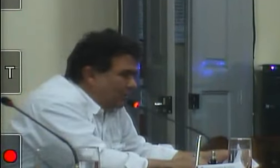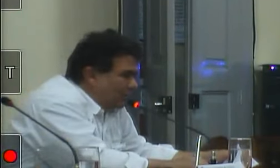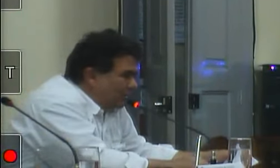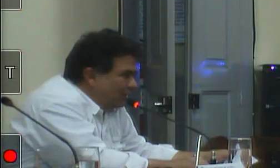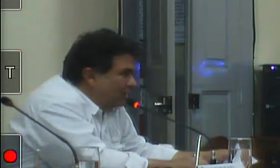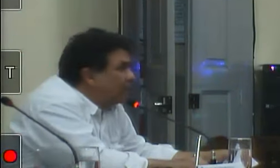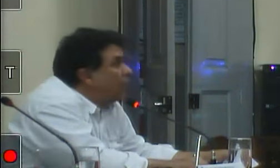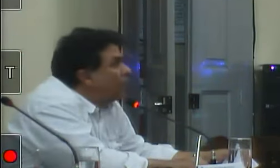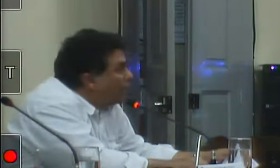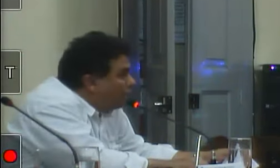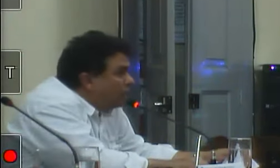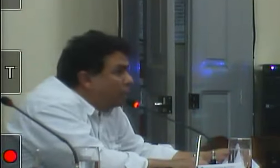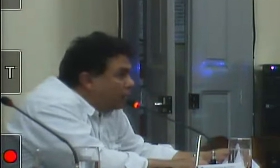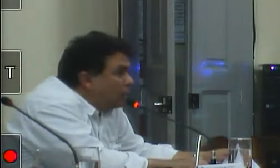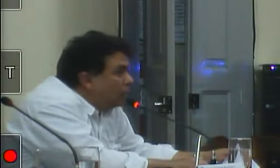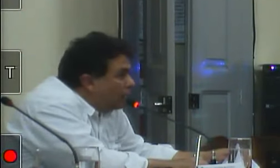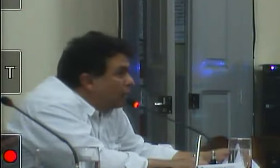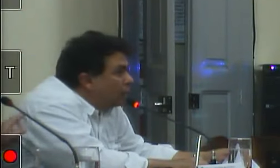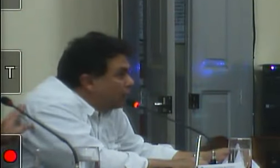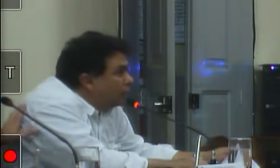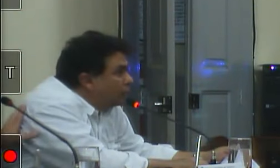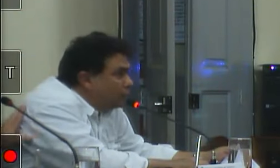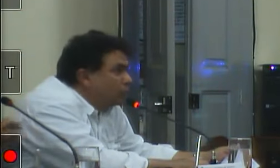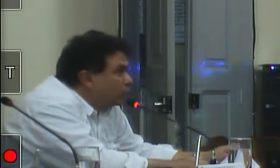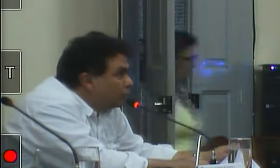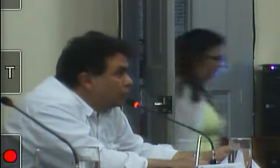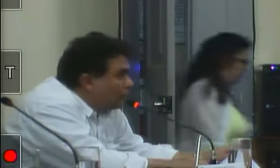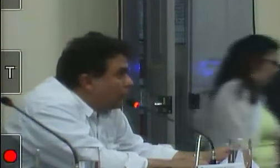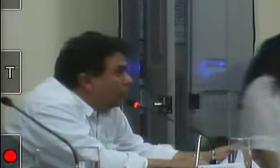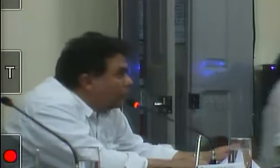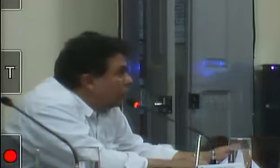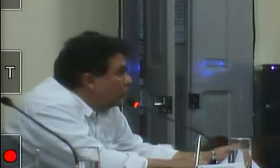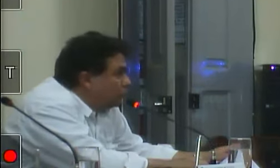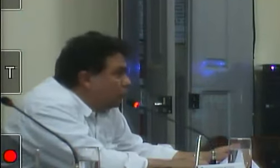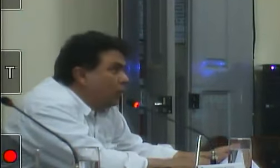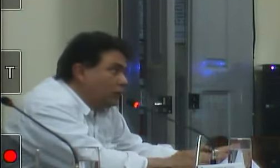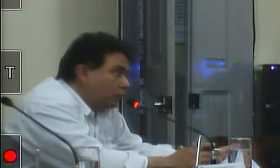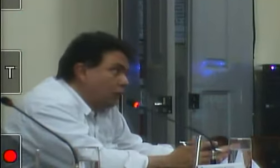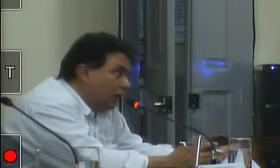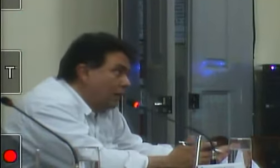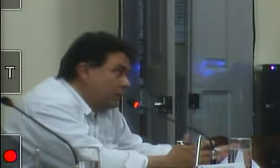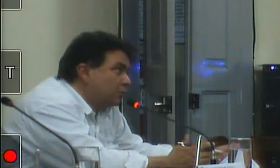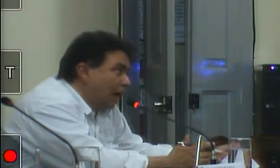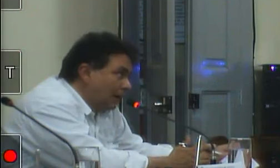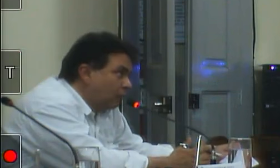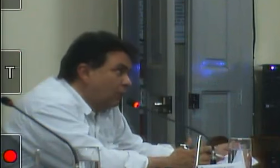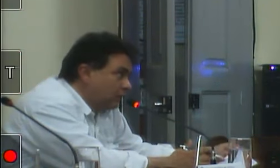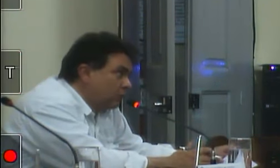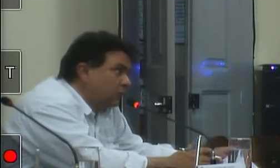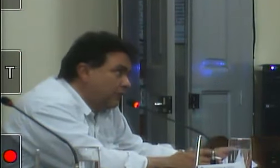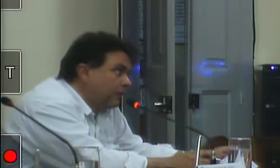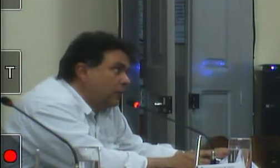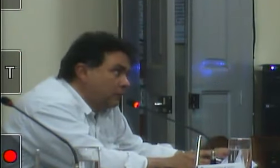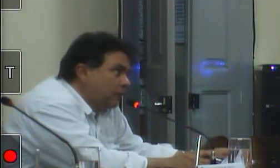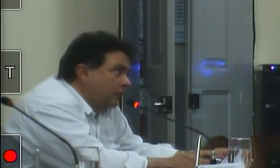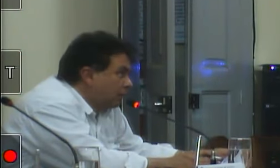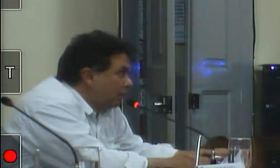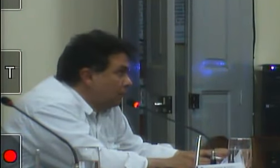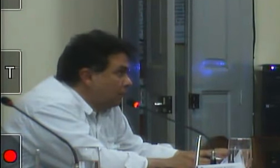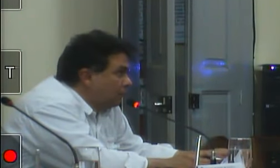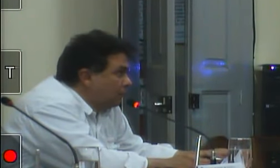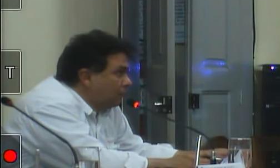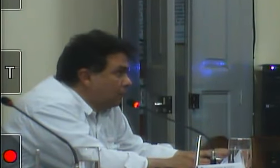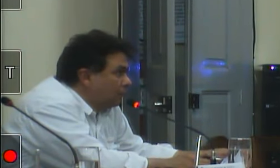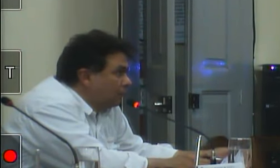estou surpresa com a quantidade de prescrição, doutora, de Xarelto. Eu tô abismado com isso. Eu também estou